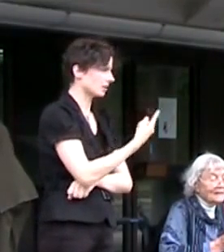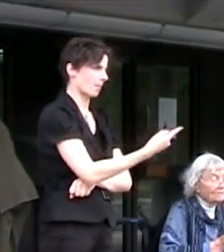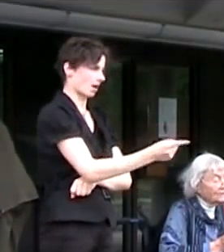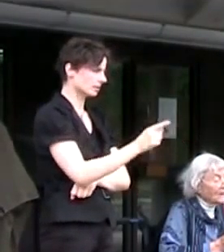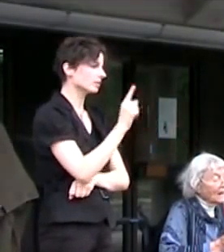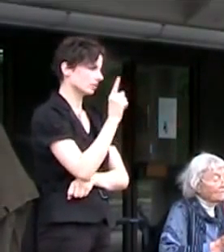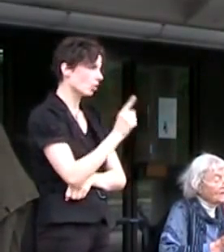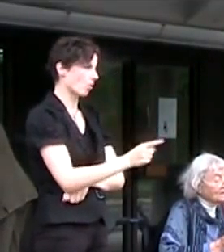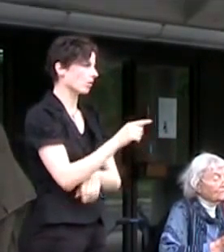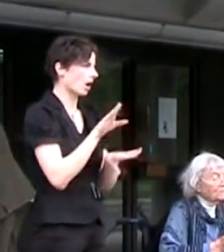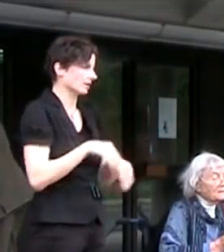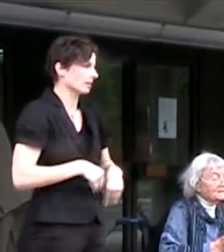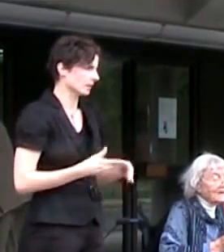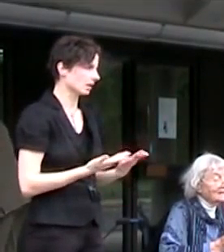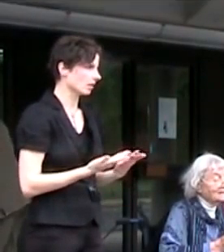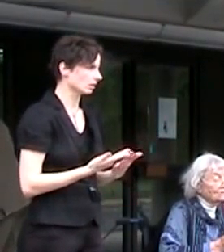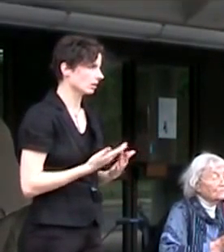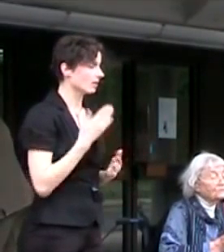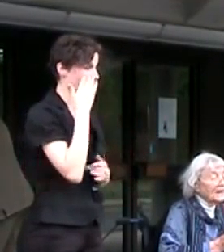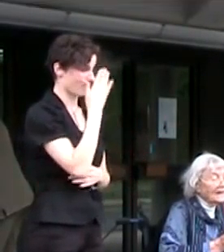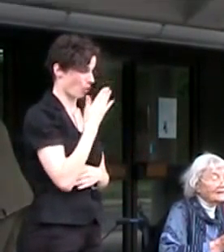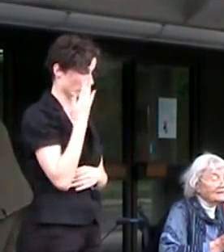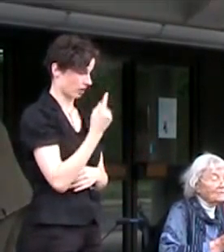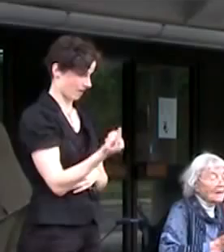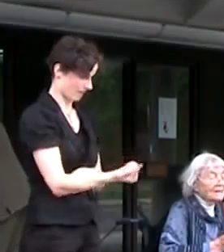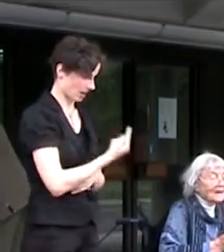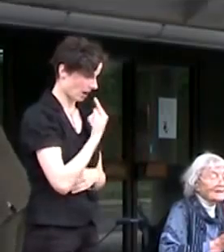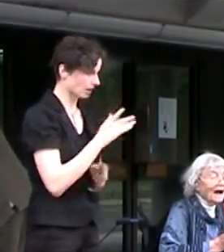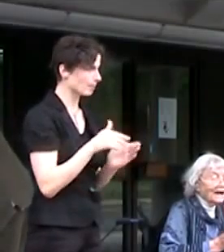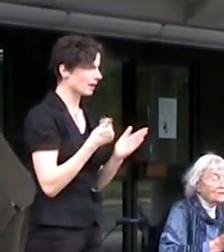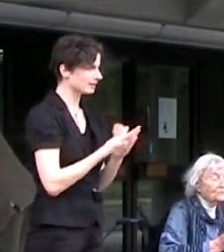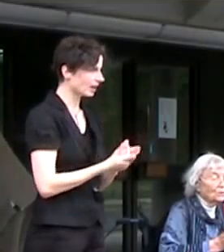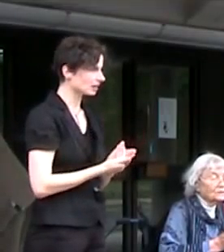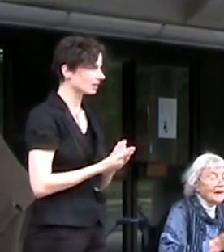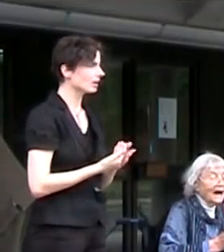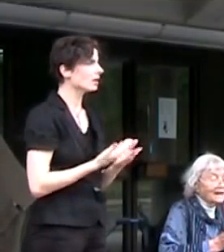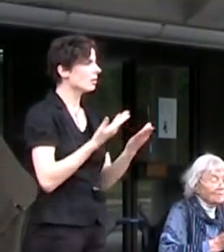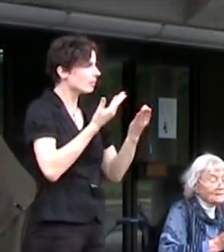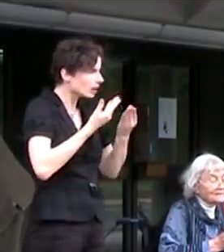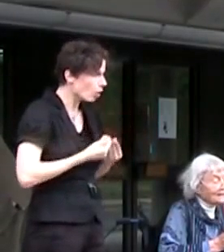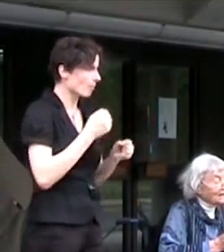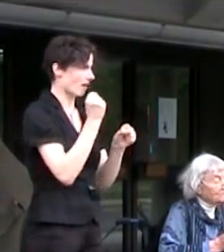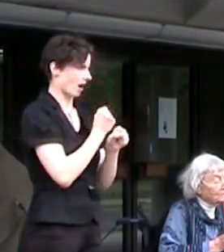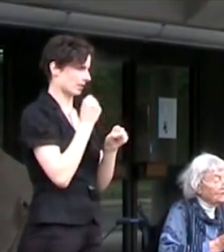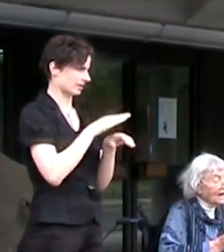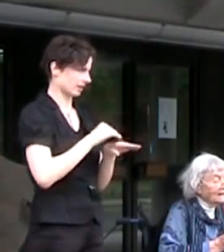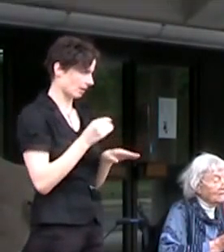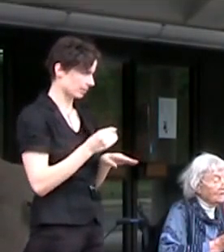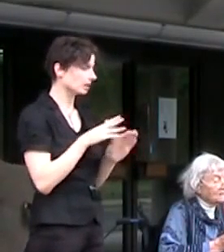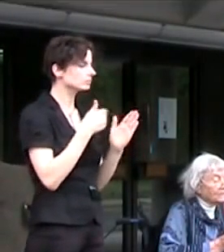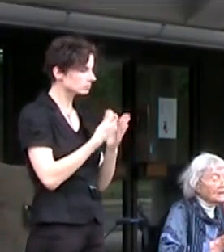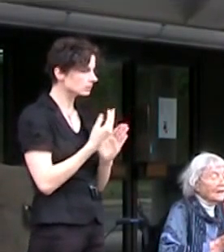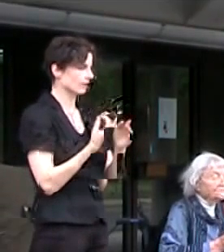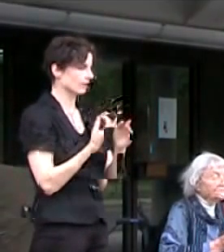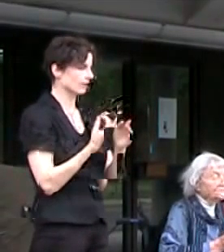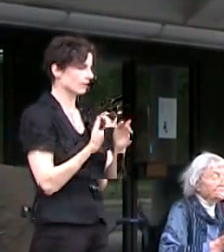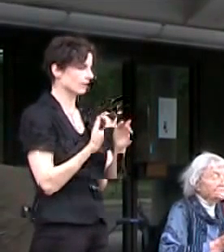bessere Hilfe wäre für Patienten und Pflegende seine Einführung der Arbeitstherapie für alle